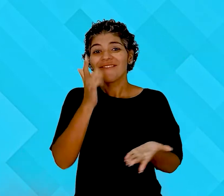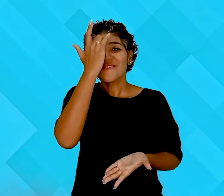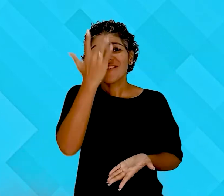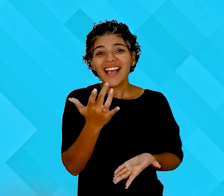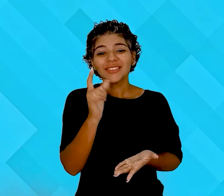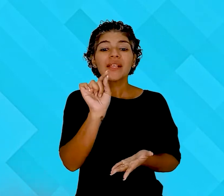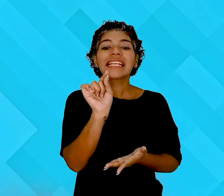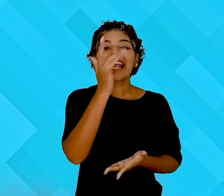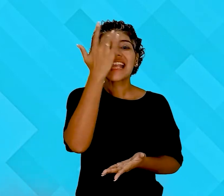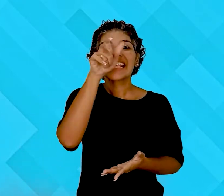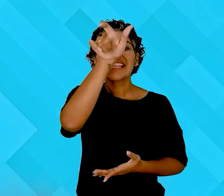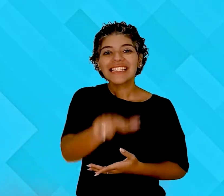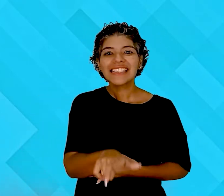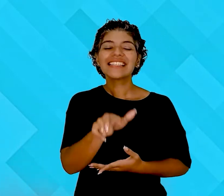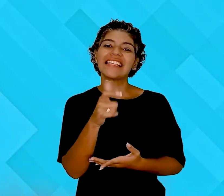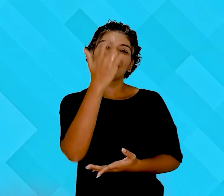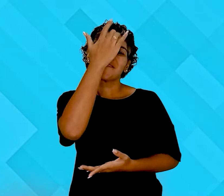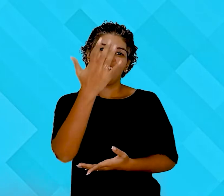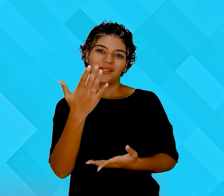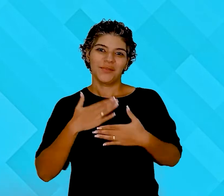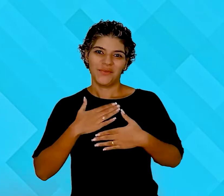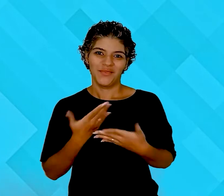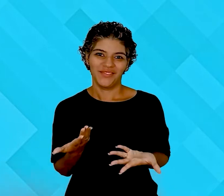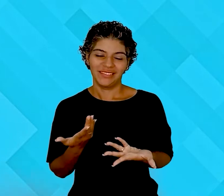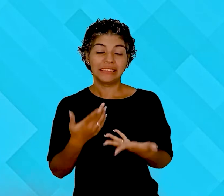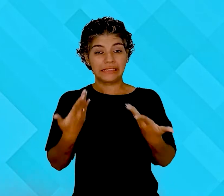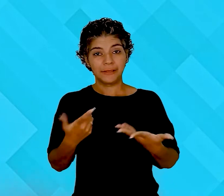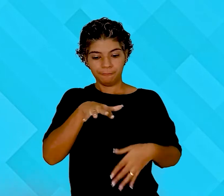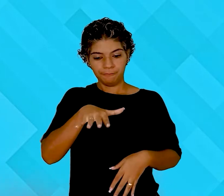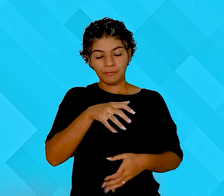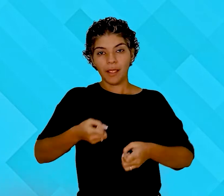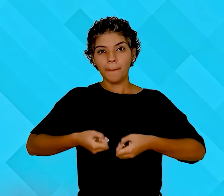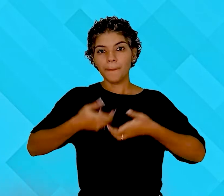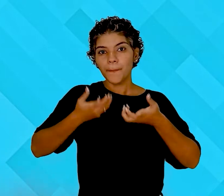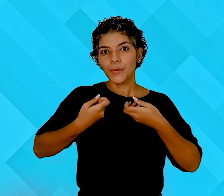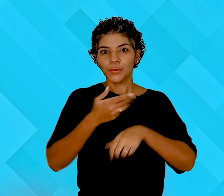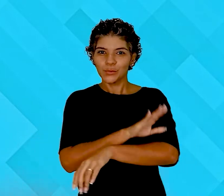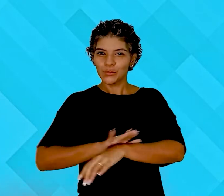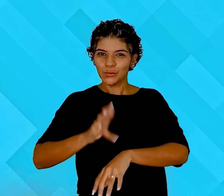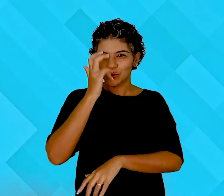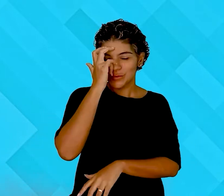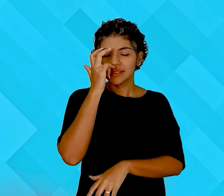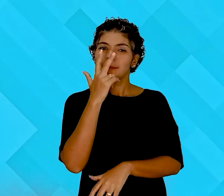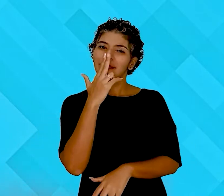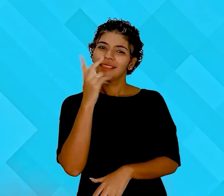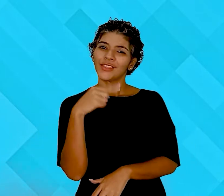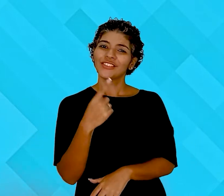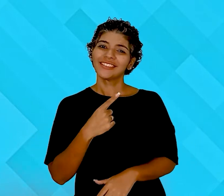produção cultural, eu acho que a gente já tem uma vantagem de estar, inevitavelmente, partindo de um